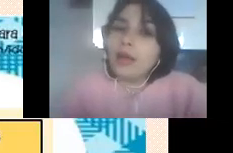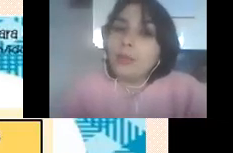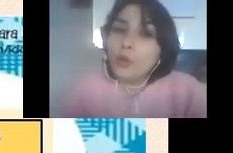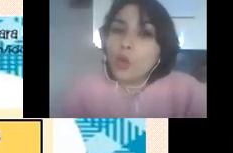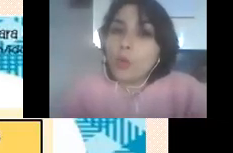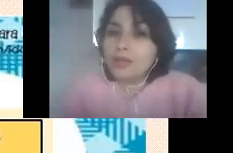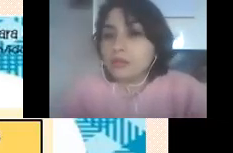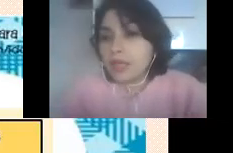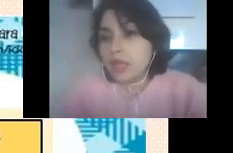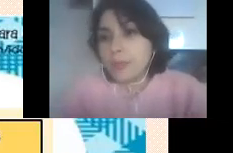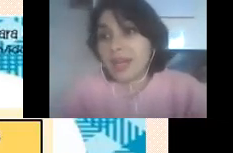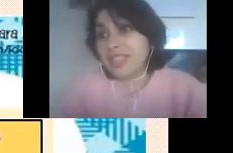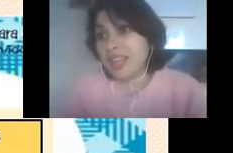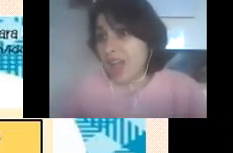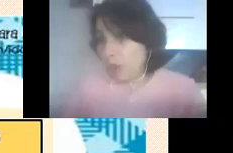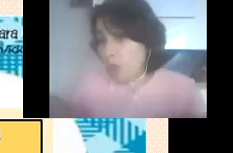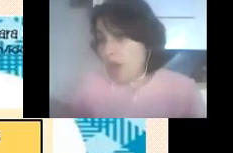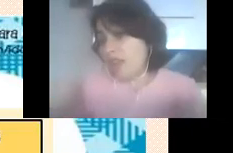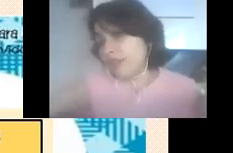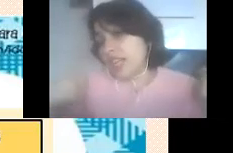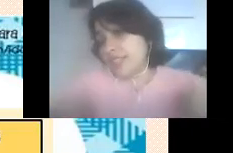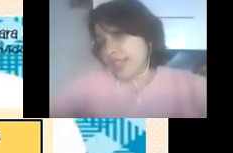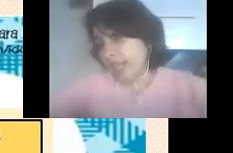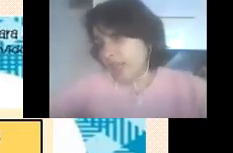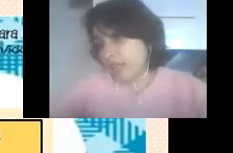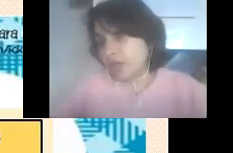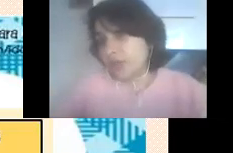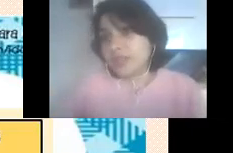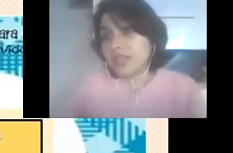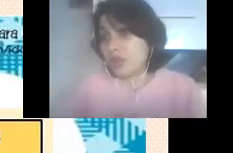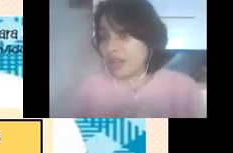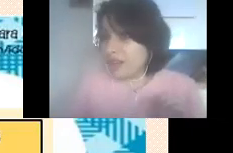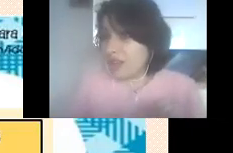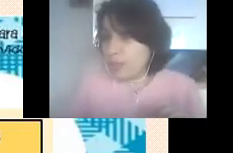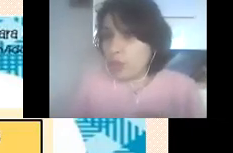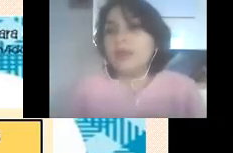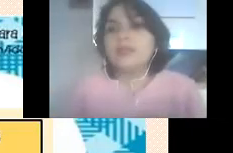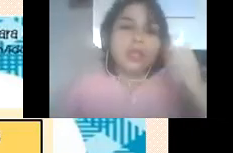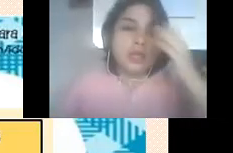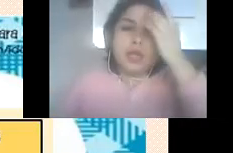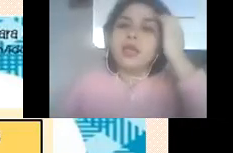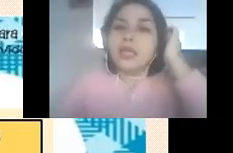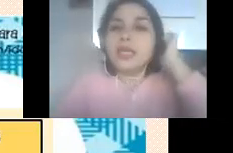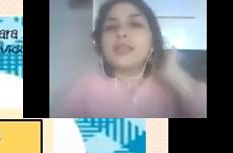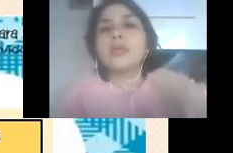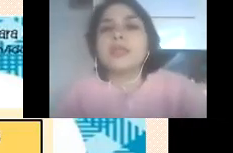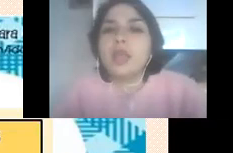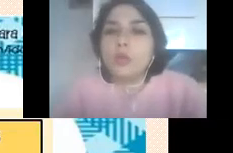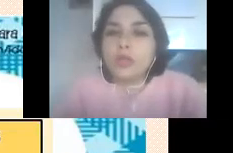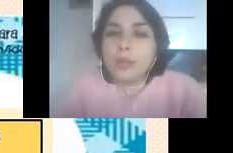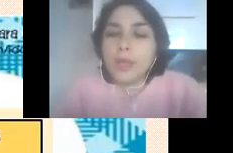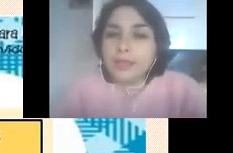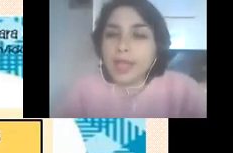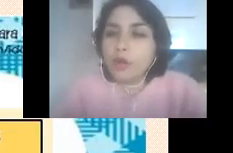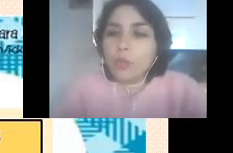Las plumas para hacer las almohadas, a veces las chaquetas, ¿cierto? Que se hacen rellenas de plumas. Y también teníamos